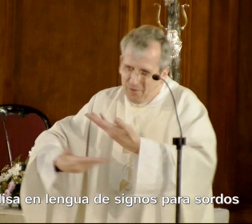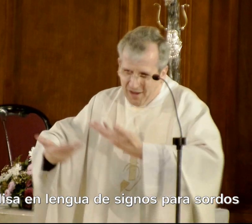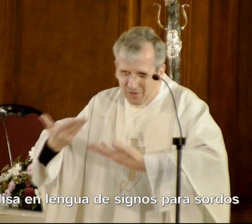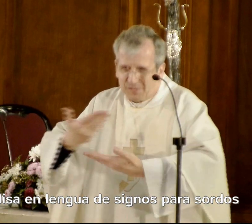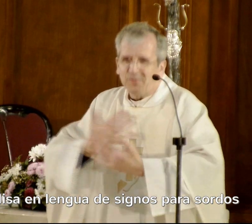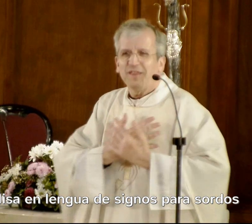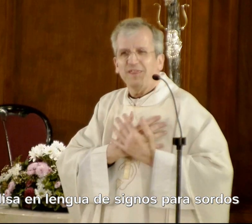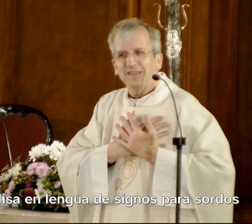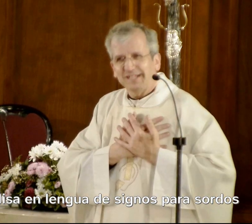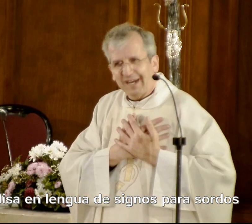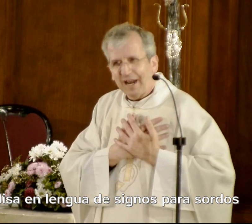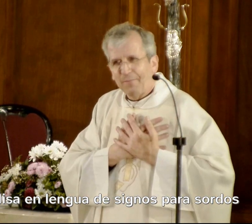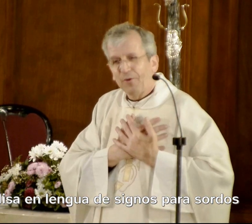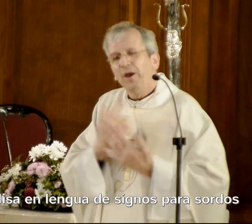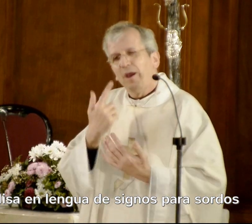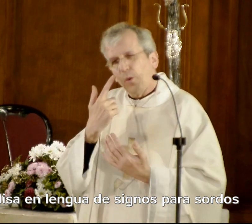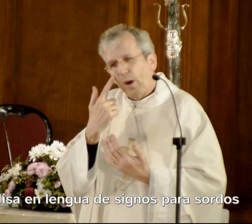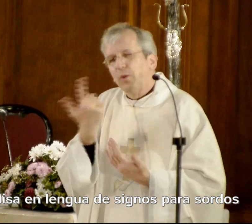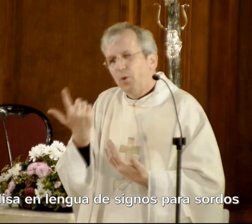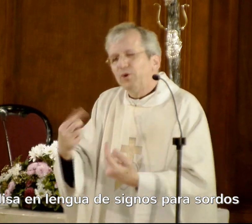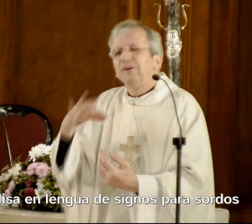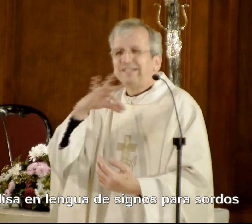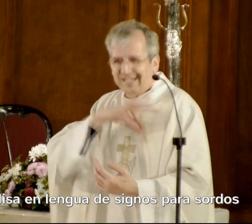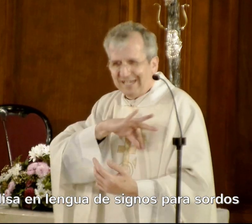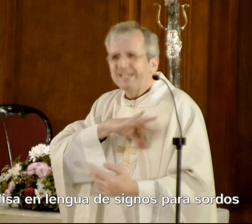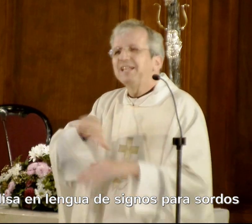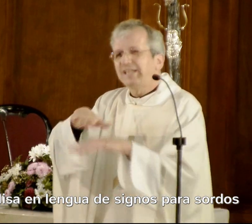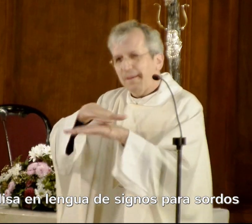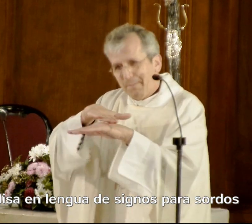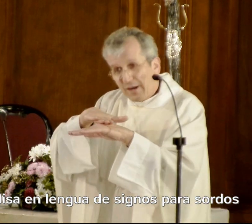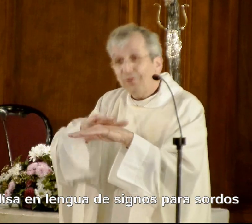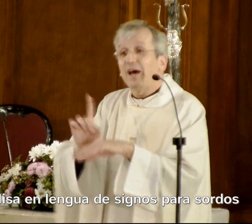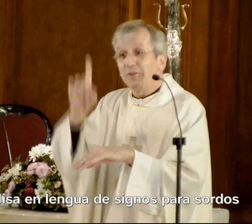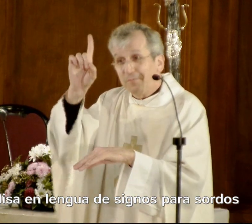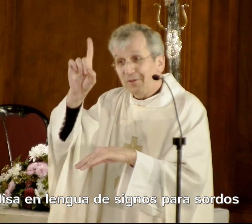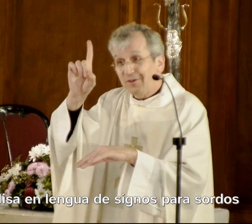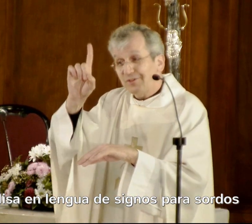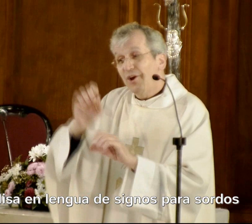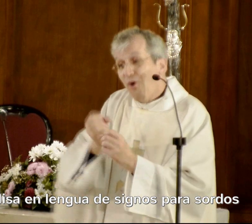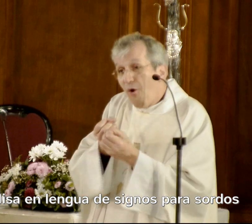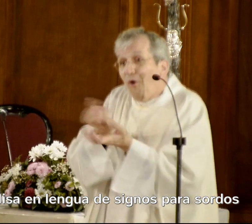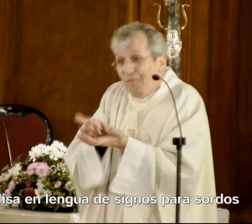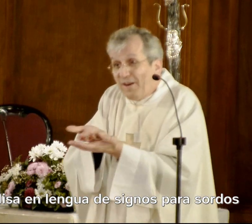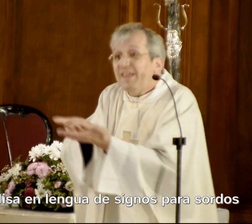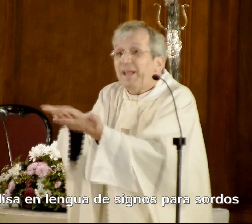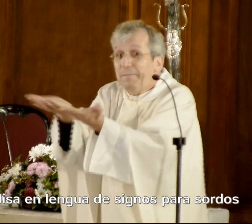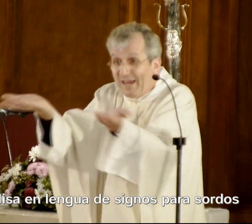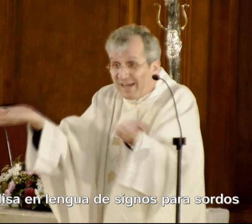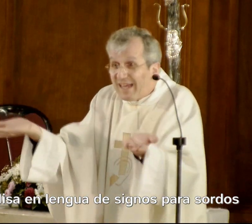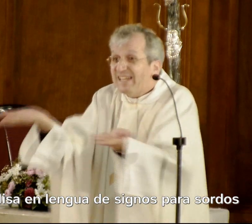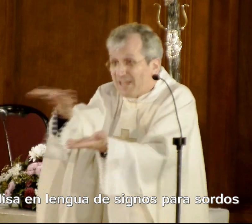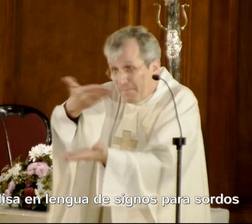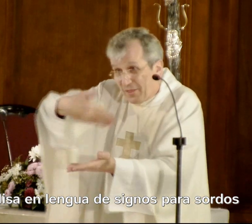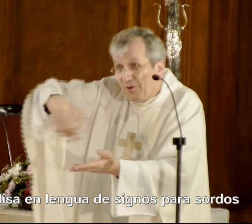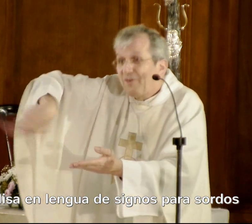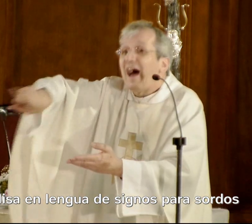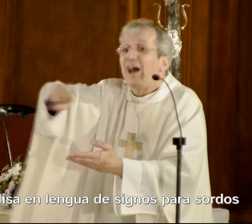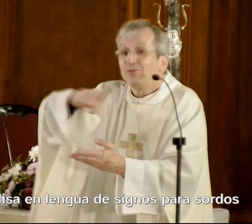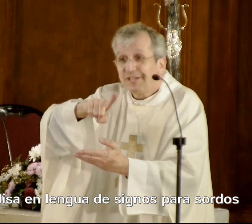la correspondencia de ese gran amor, cuando uno se siente perdonado por Dios, ofrece también ese perdón a los